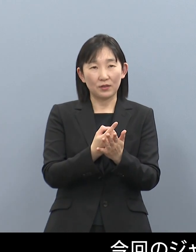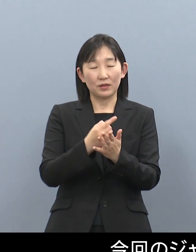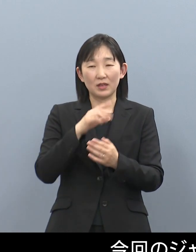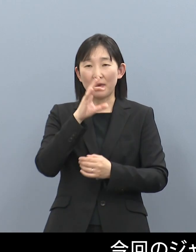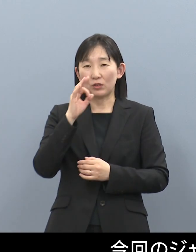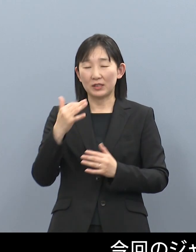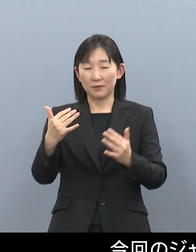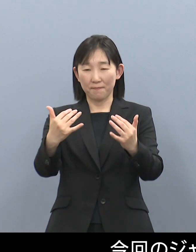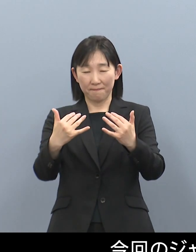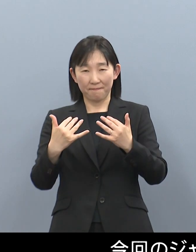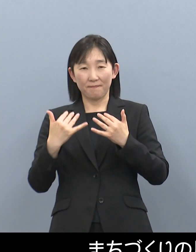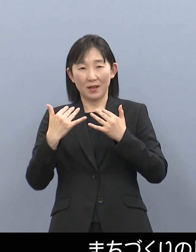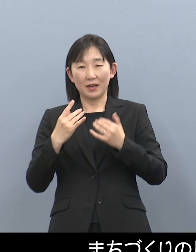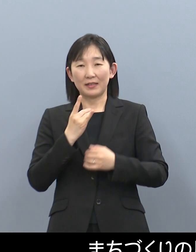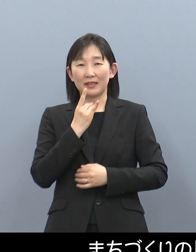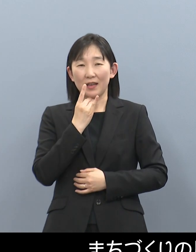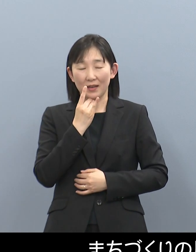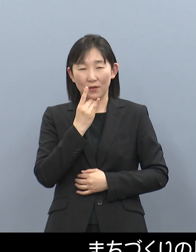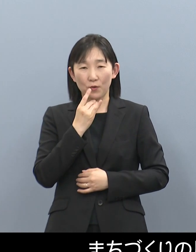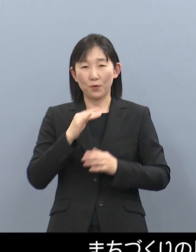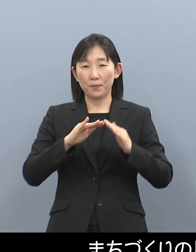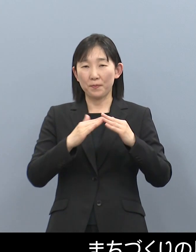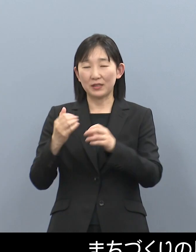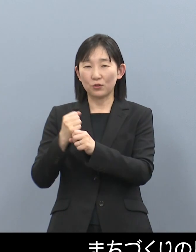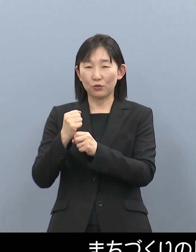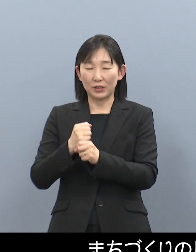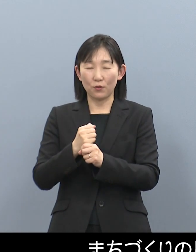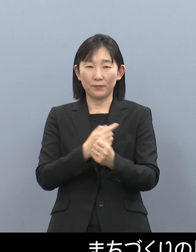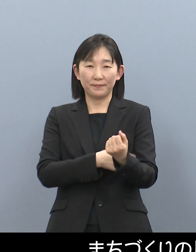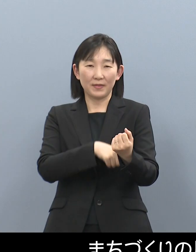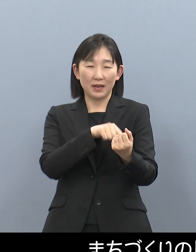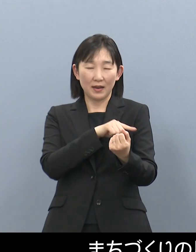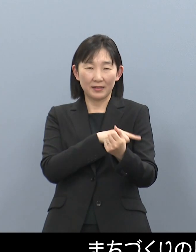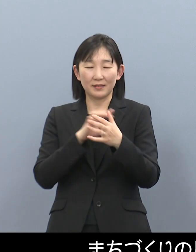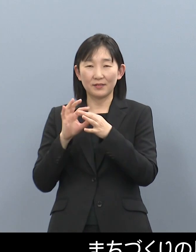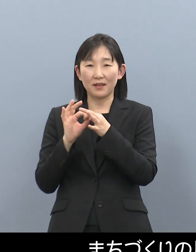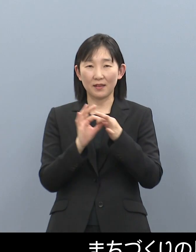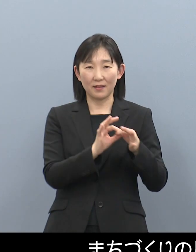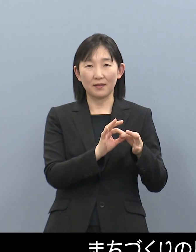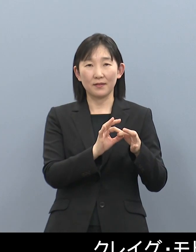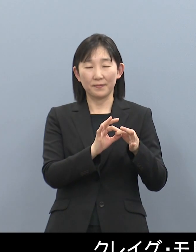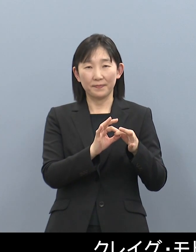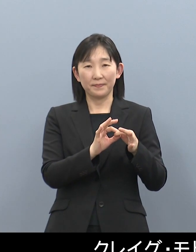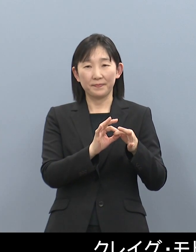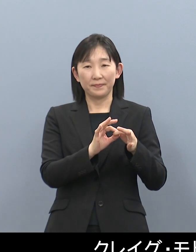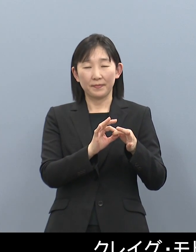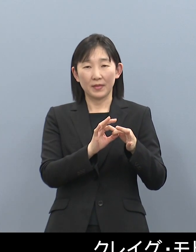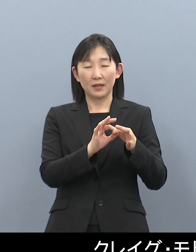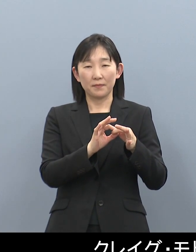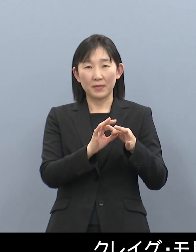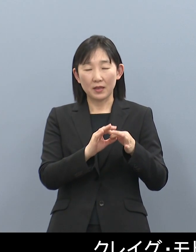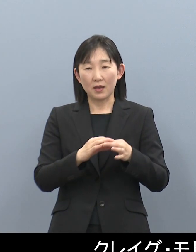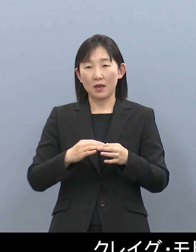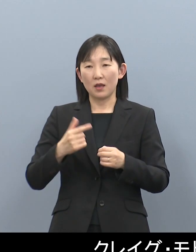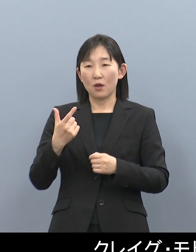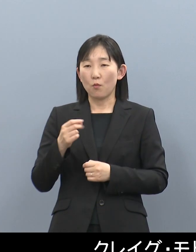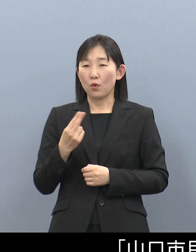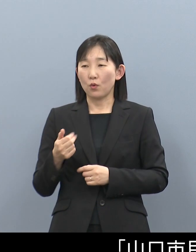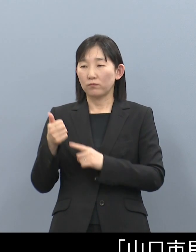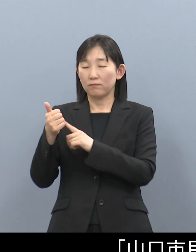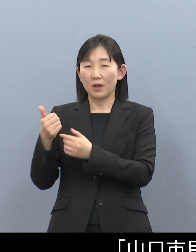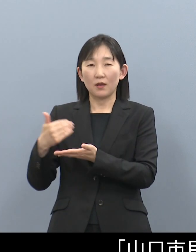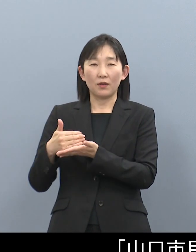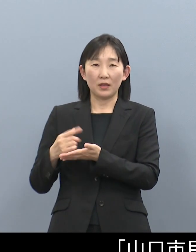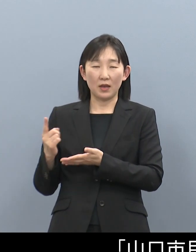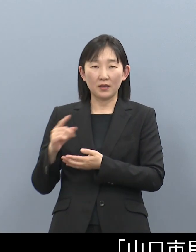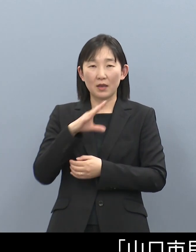さらなる期待感を街づくりの原動力にしっかりとつなげてまいりますとともにクレイグ・モドさんも言われておりました山